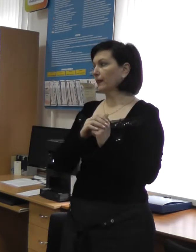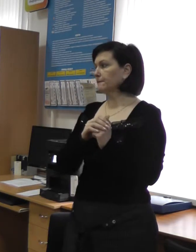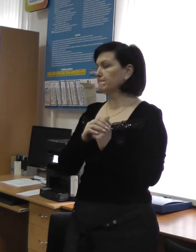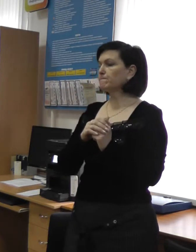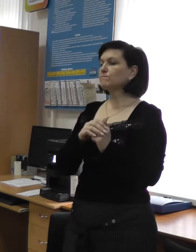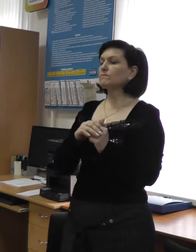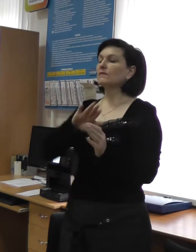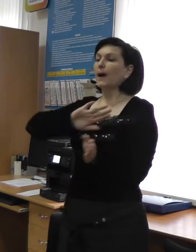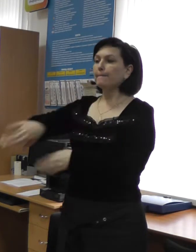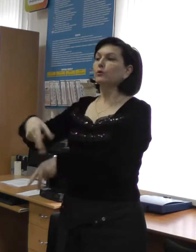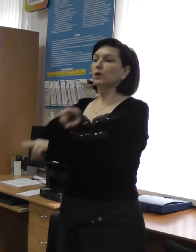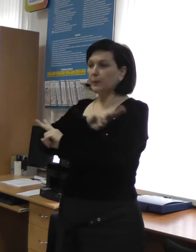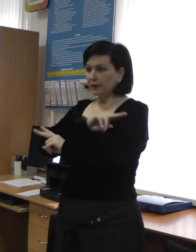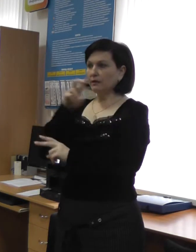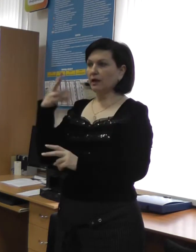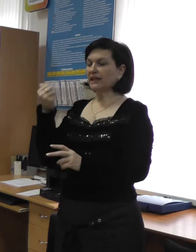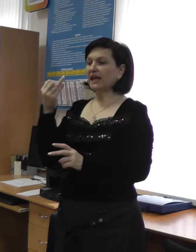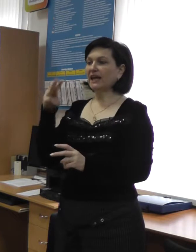После смерти Найтаки в ноябре